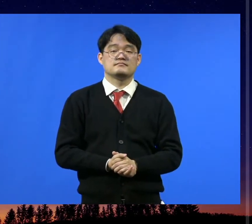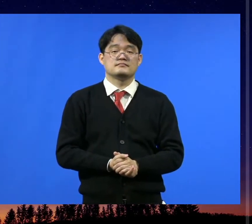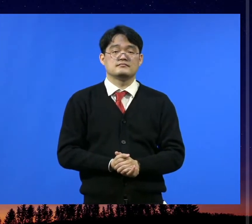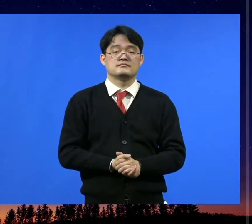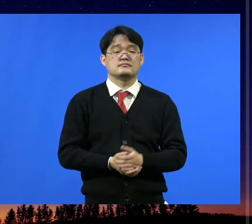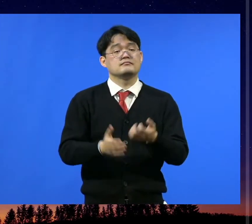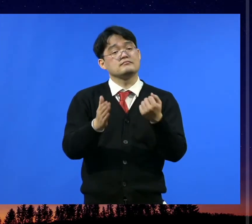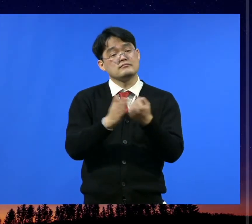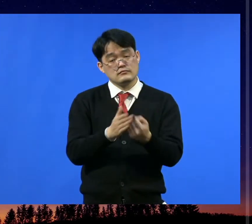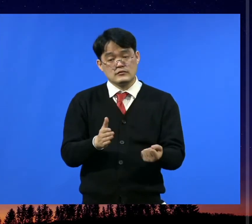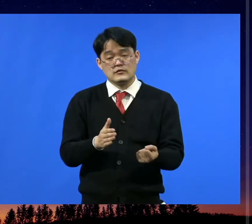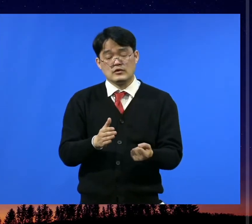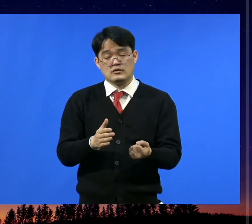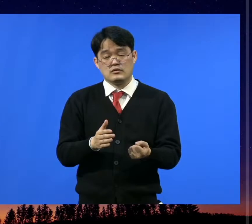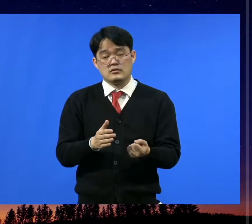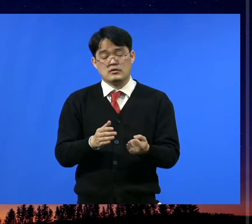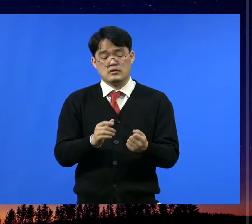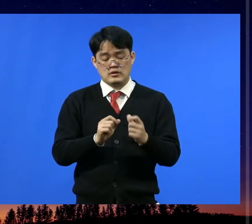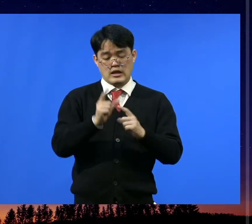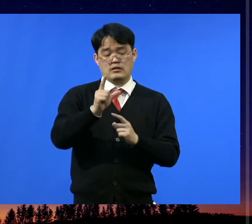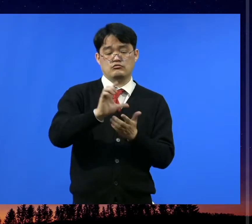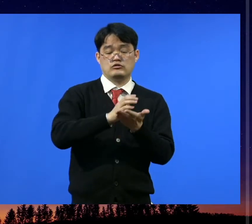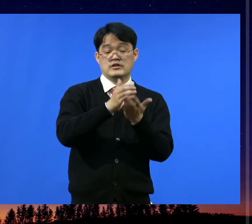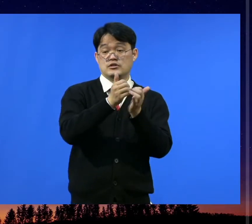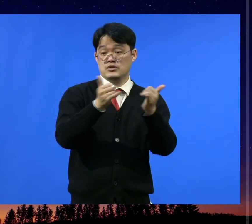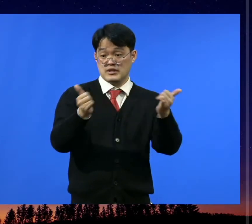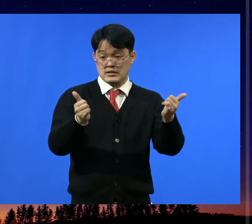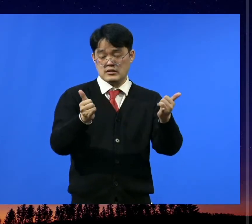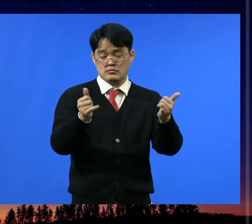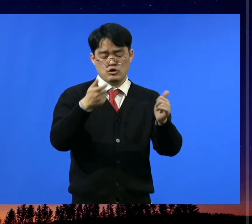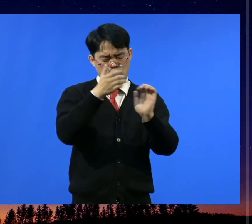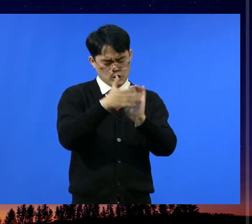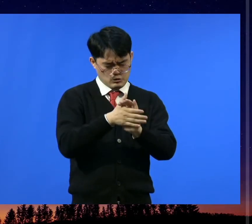그래서 여러분, 많은 그리스도인들이 기도에 대한